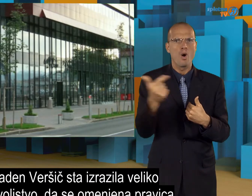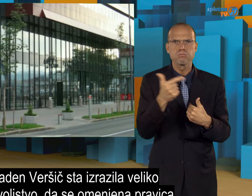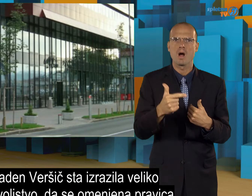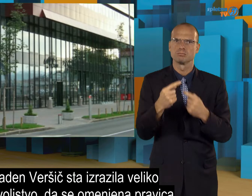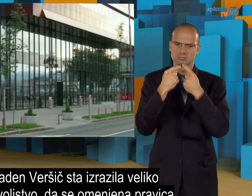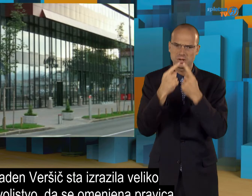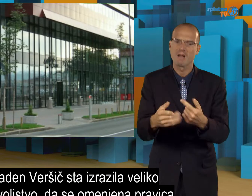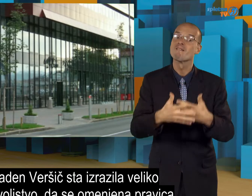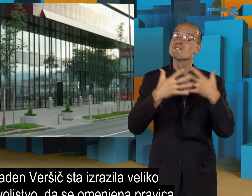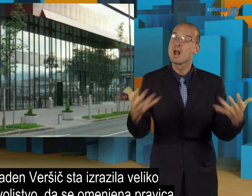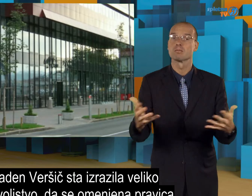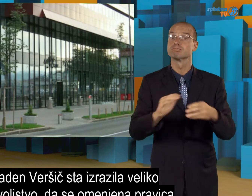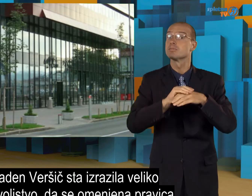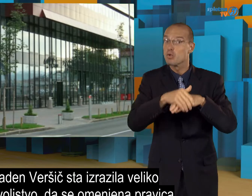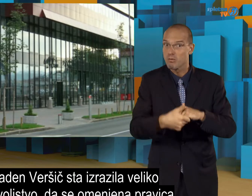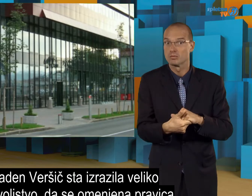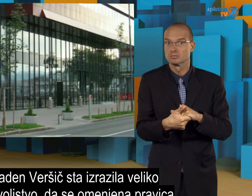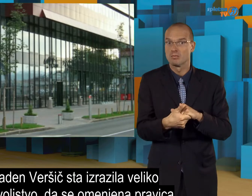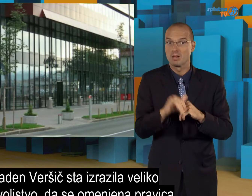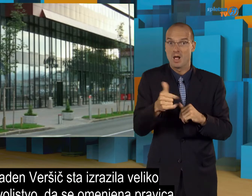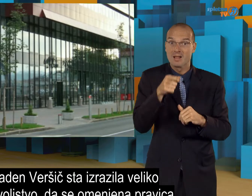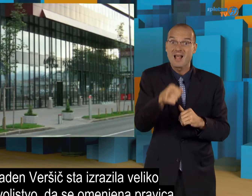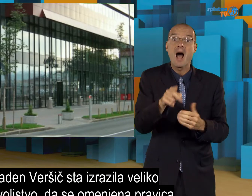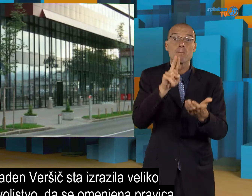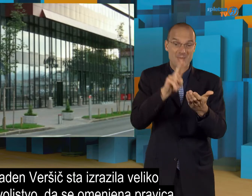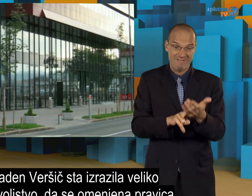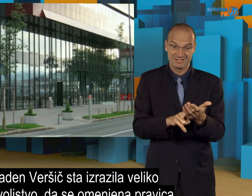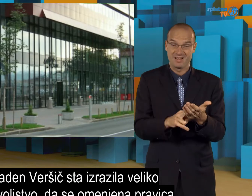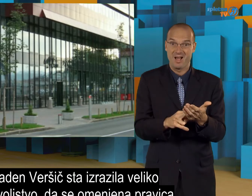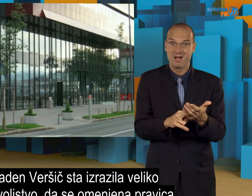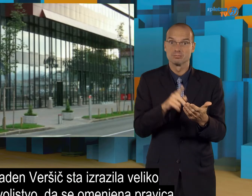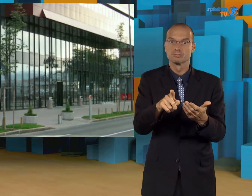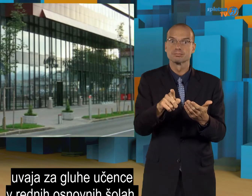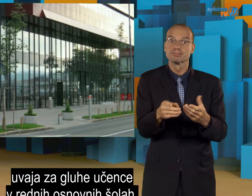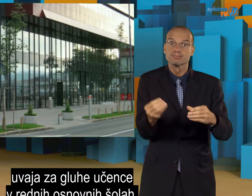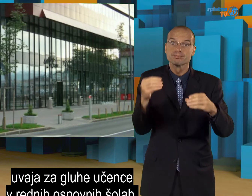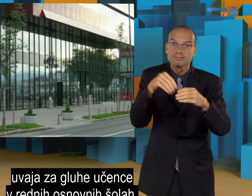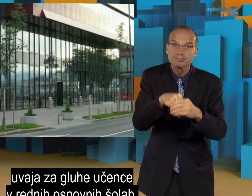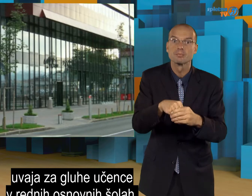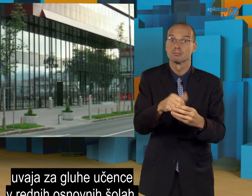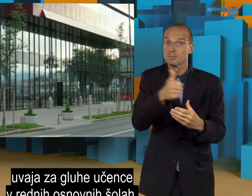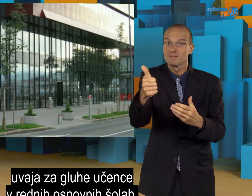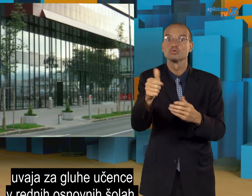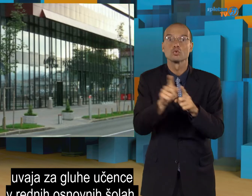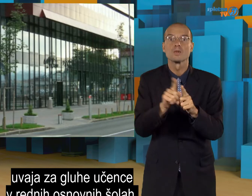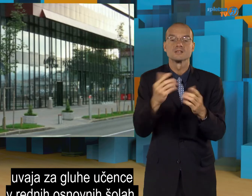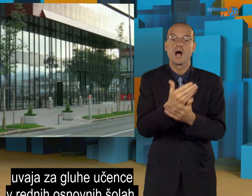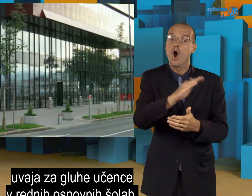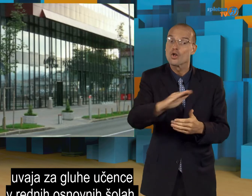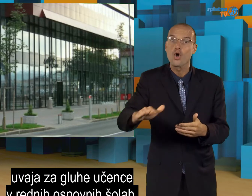sta izrazila veliko zadovoljstvo, da se omenjena pravica uvaja za gluhe učence v rednih osnovnih šolah.